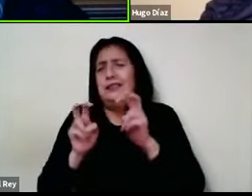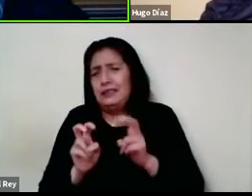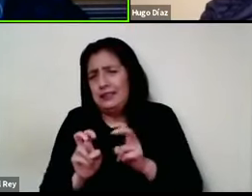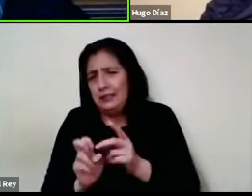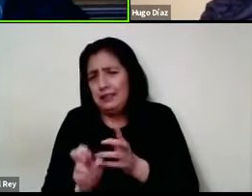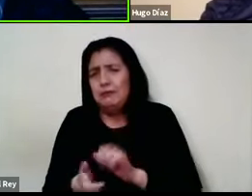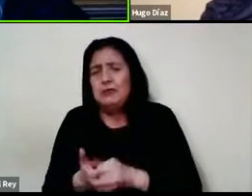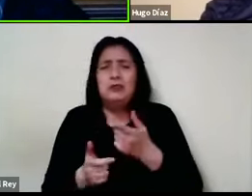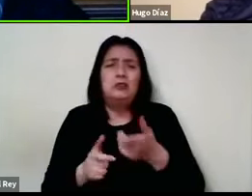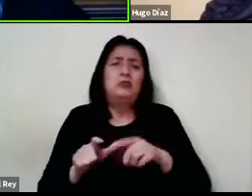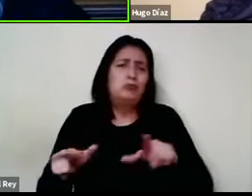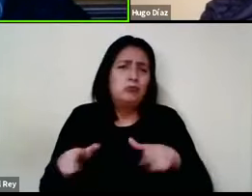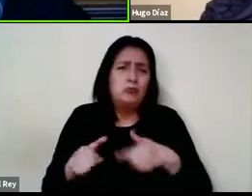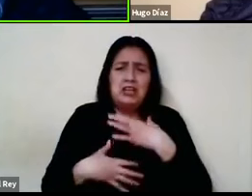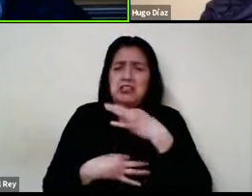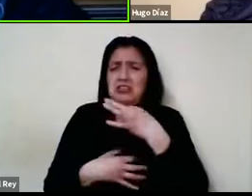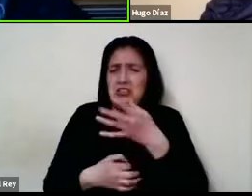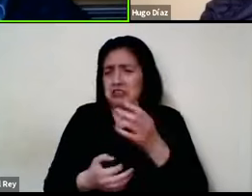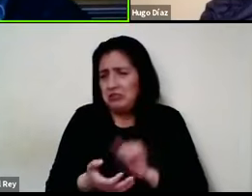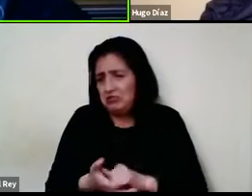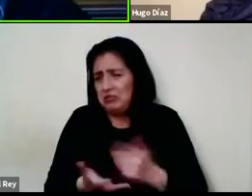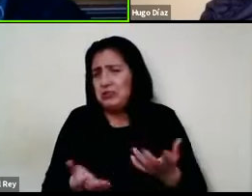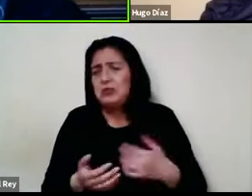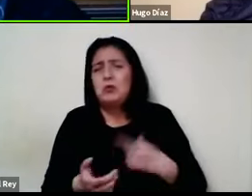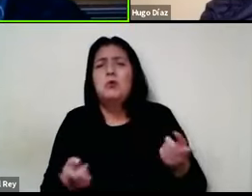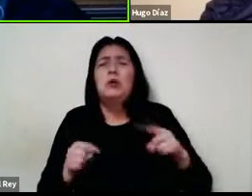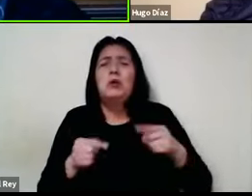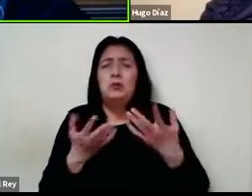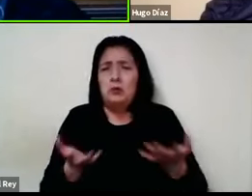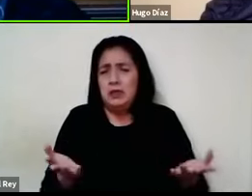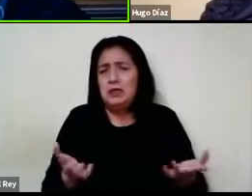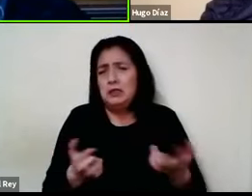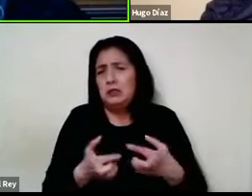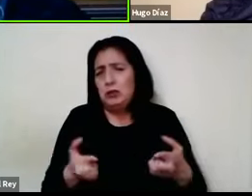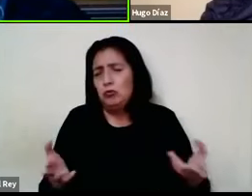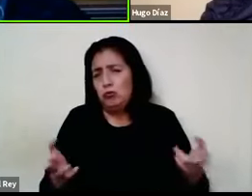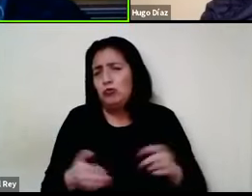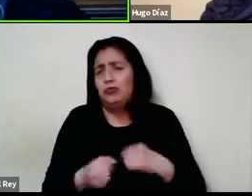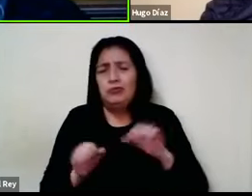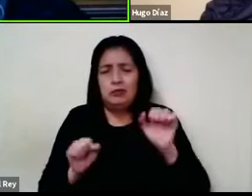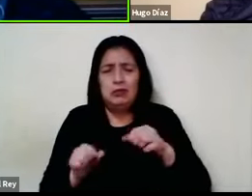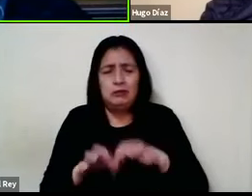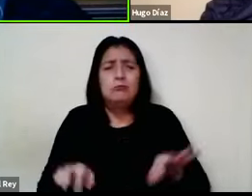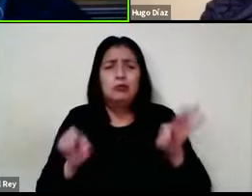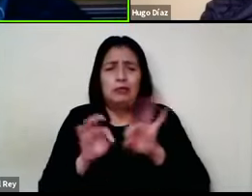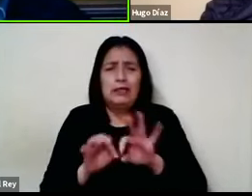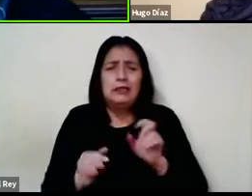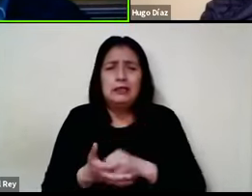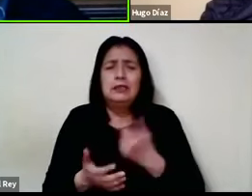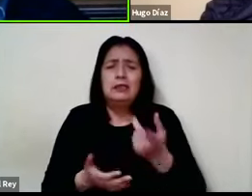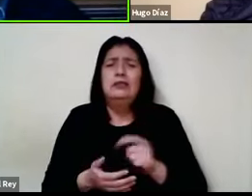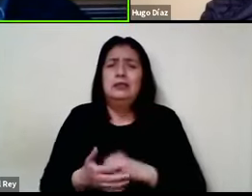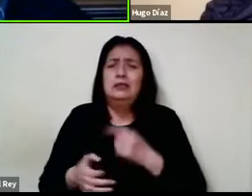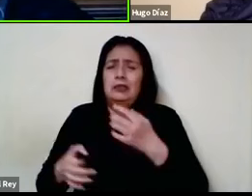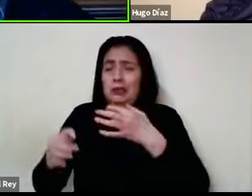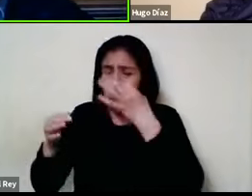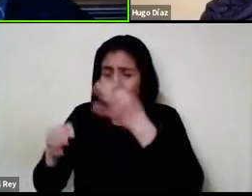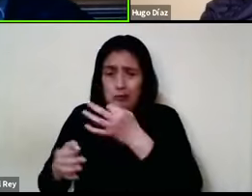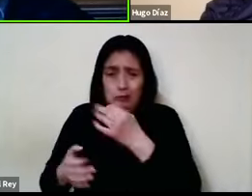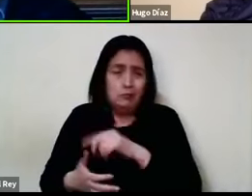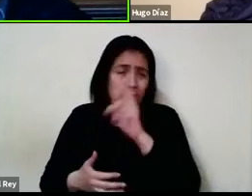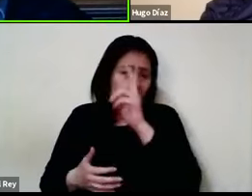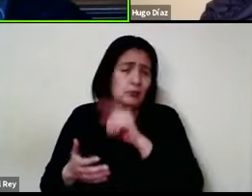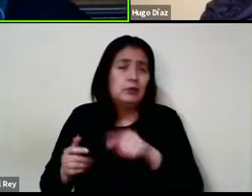un espacio interesante, digamos, cuando hay recurso. Por eso es importante que los decisores educativos en el país